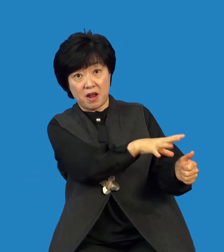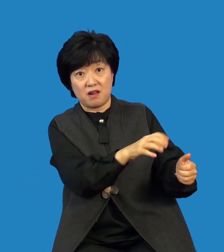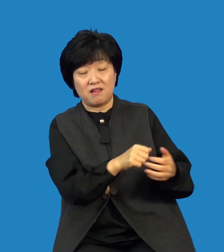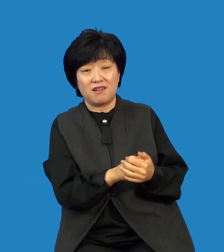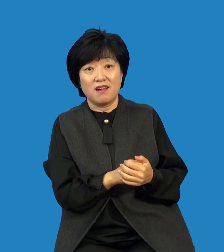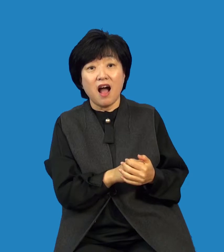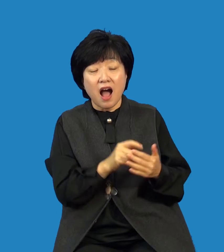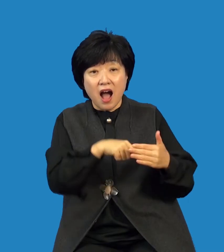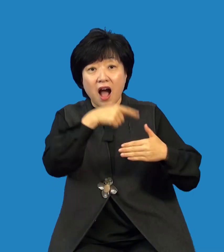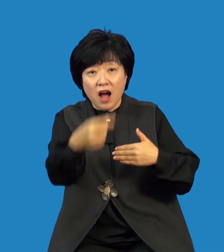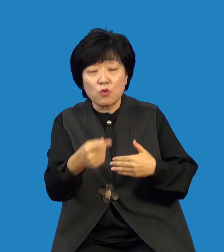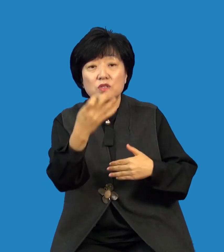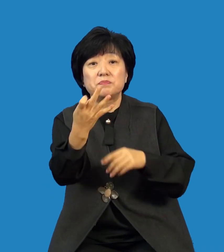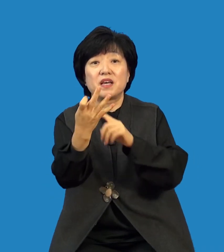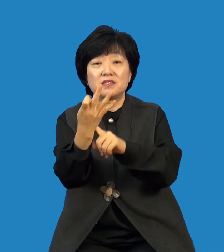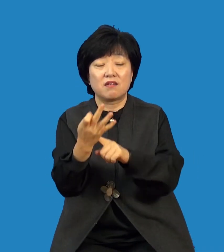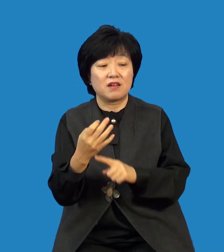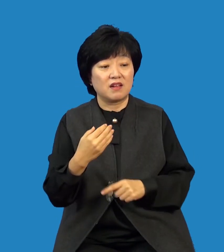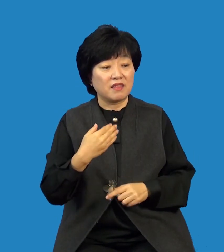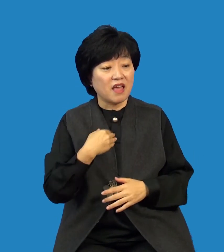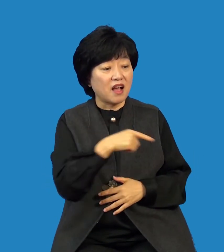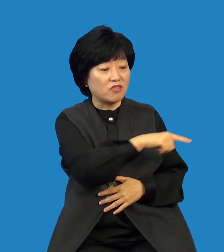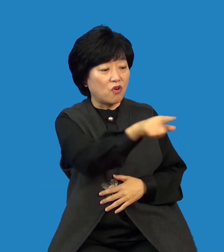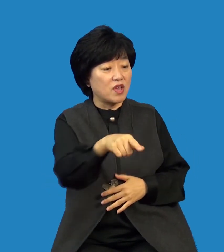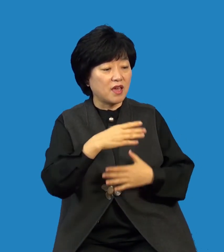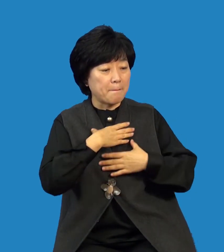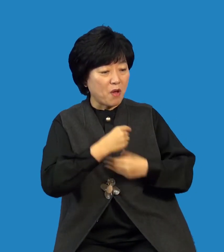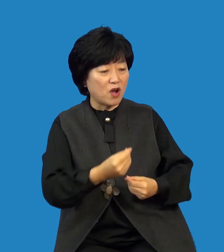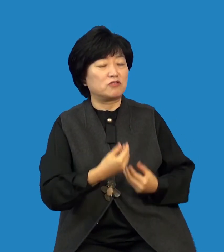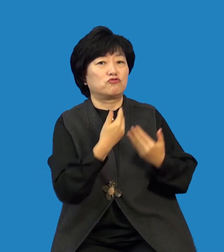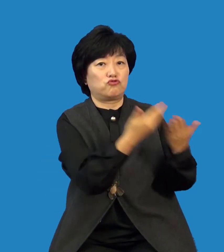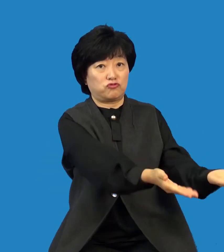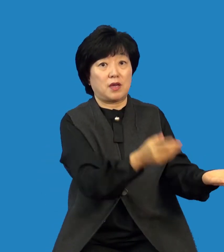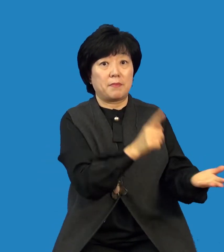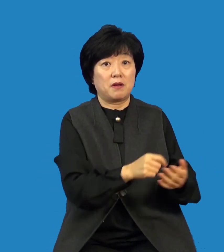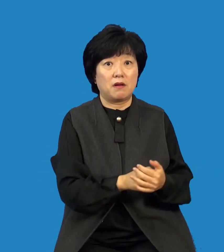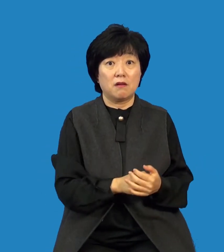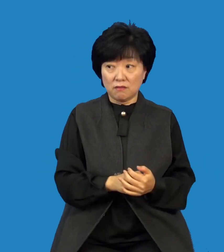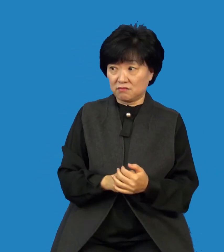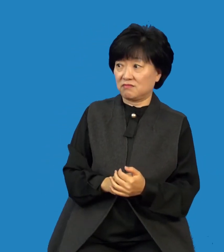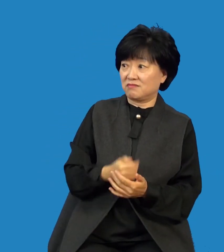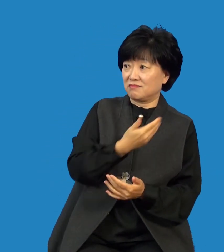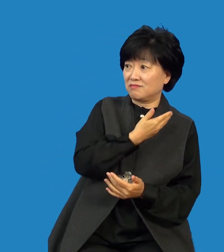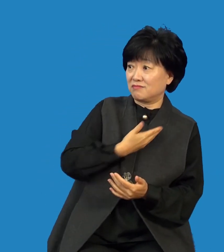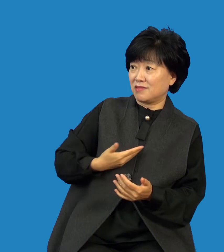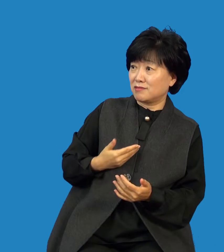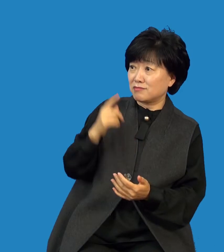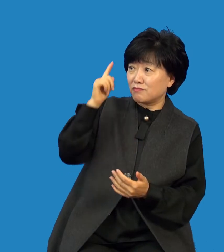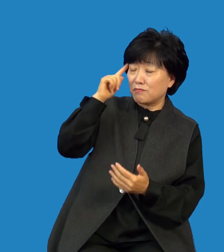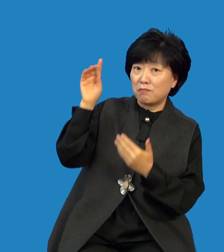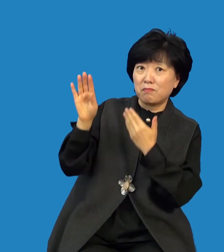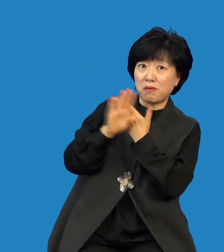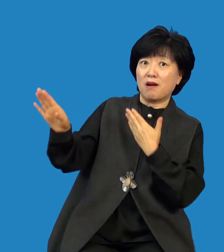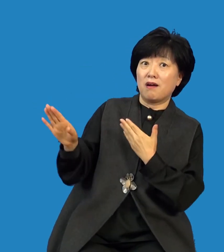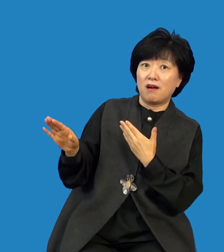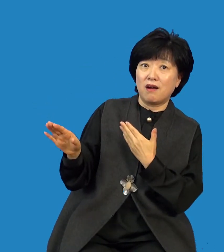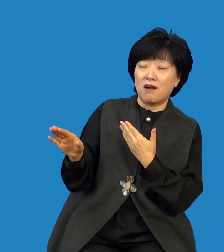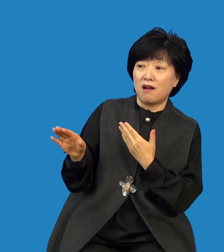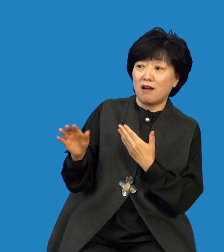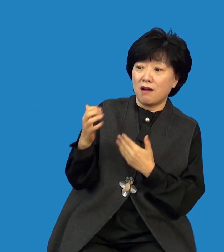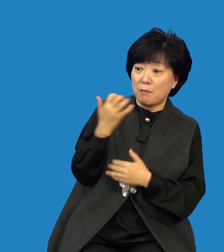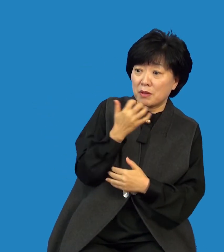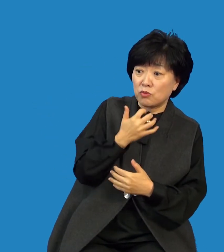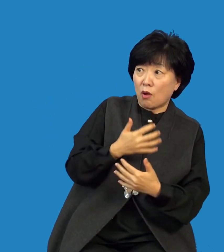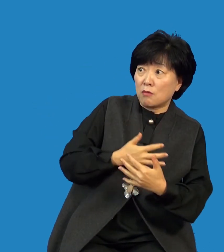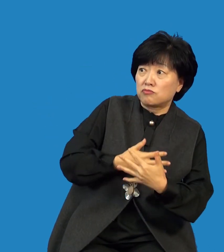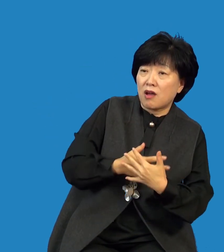주노라, 이 말씀을 하셨거든요. 그러니까 이 배경을 이해하면 여러분, 제자들이 참 평안할 수 없는 상황이었다는 거예요. 일단 베드로도 굉장히